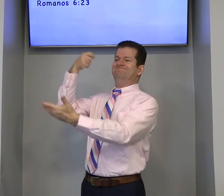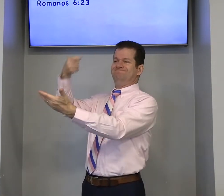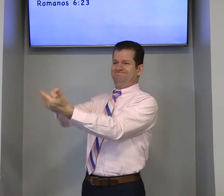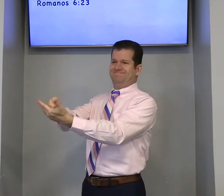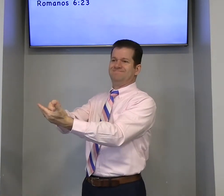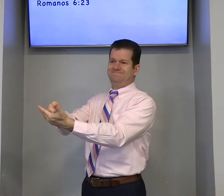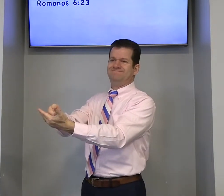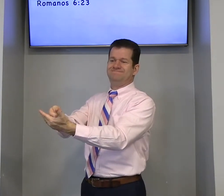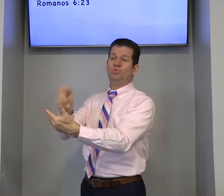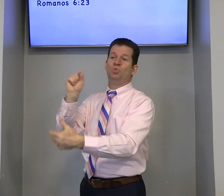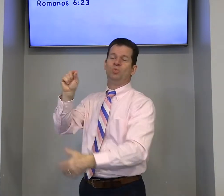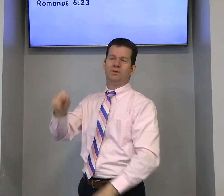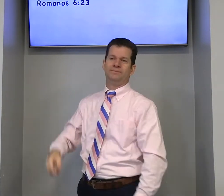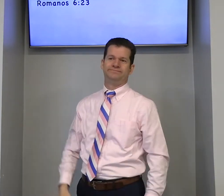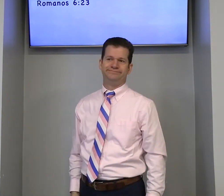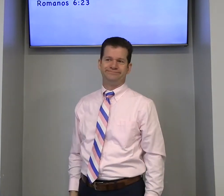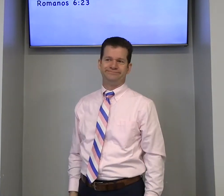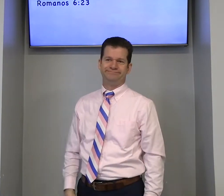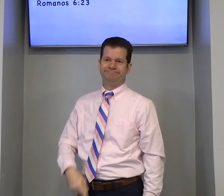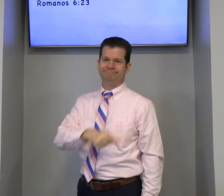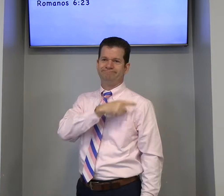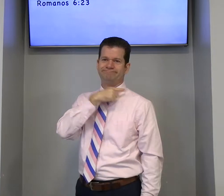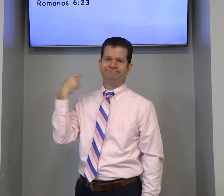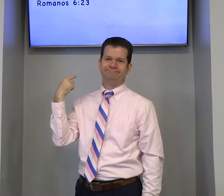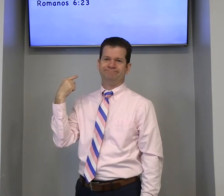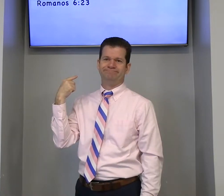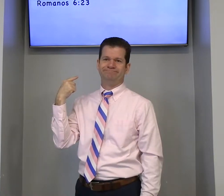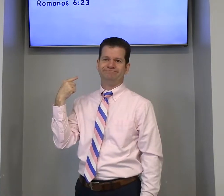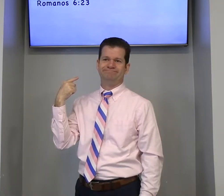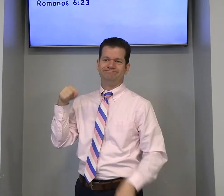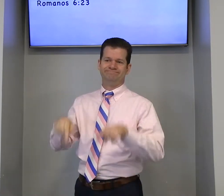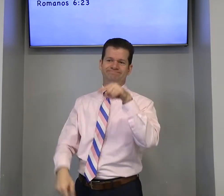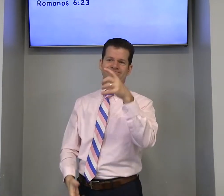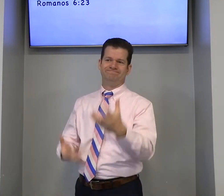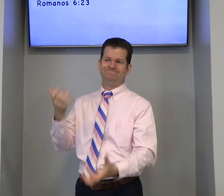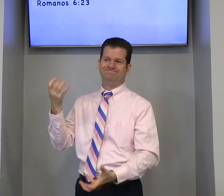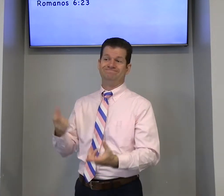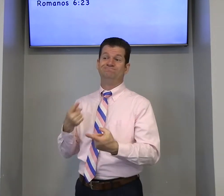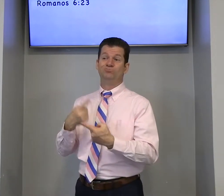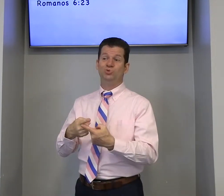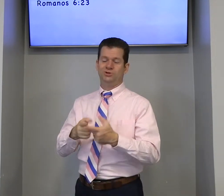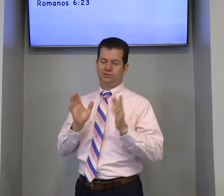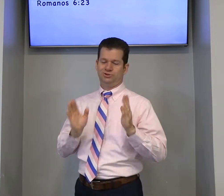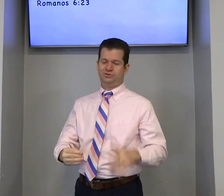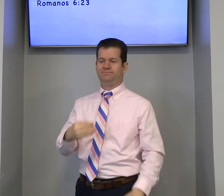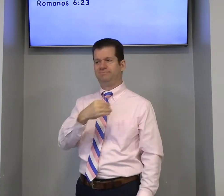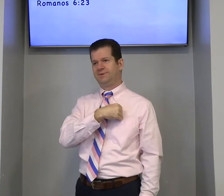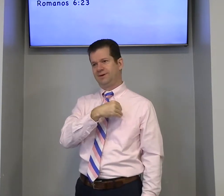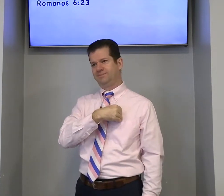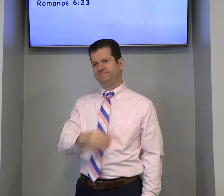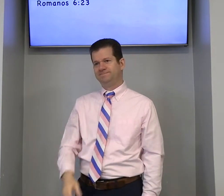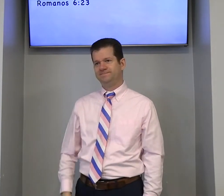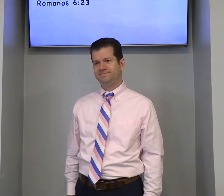Desculpa, agora eu tenho que pagar os meus pecados. E esse é a morte no inferno, porque eu já